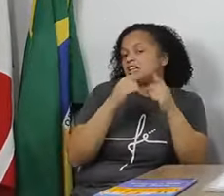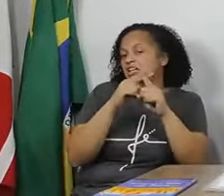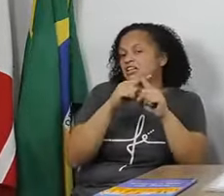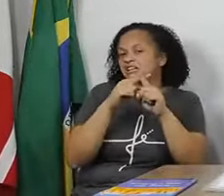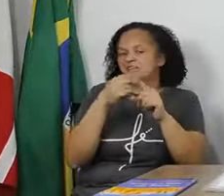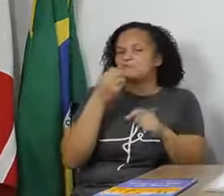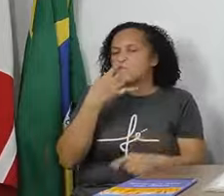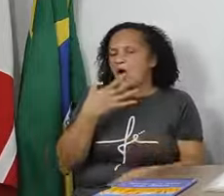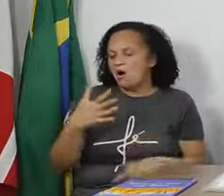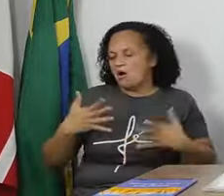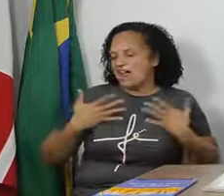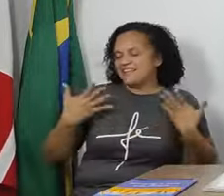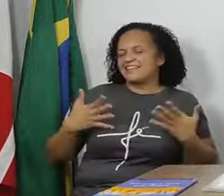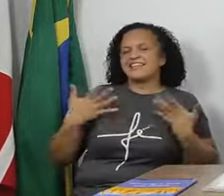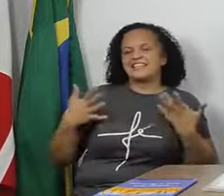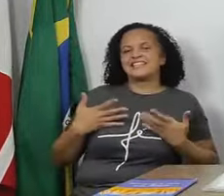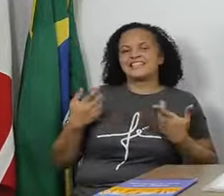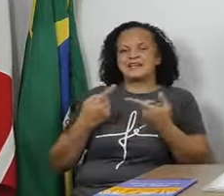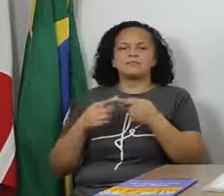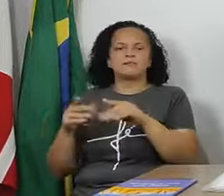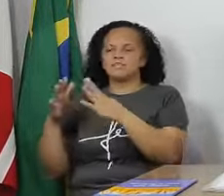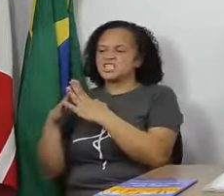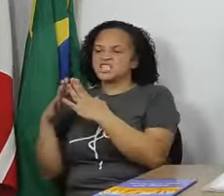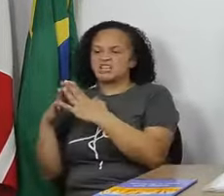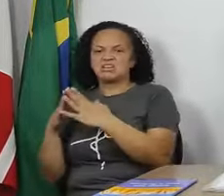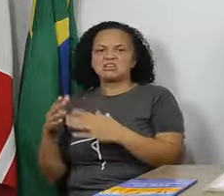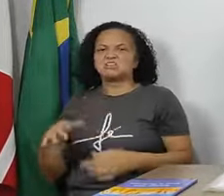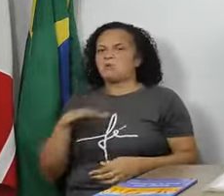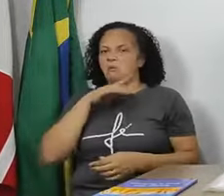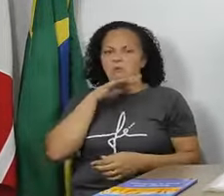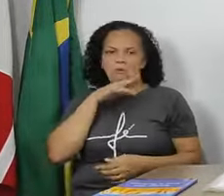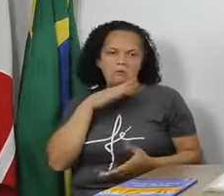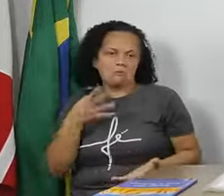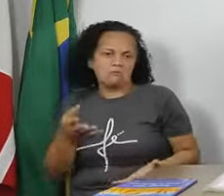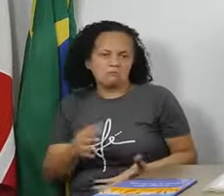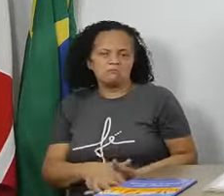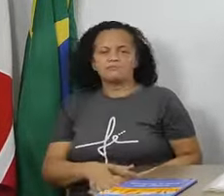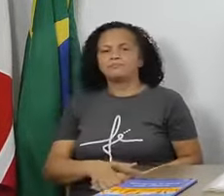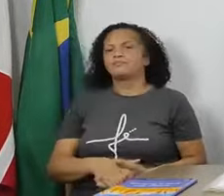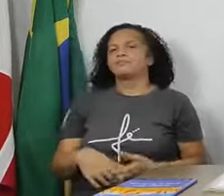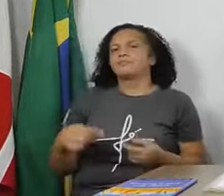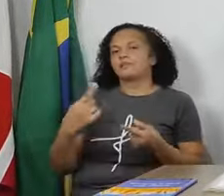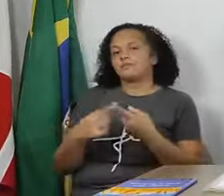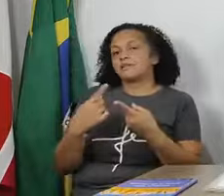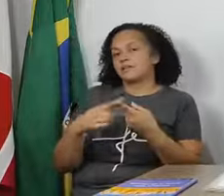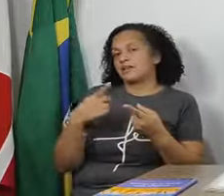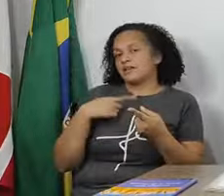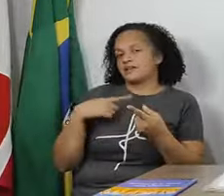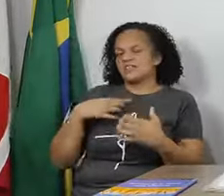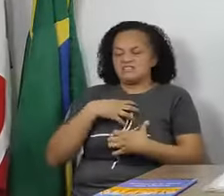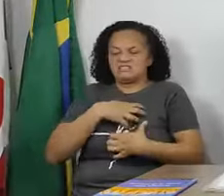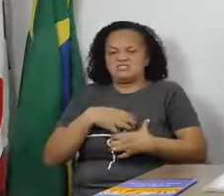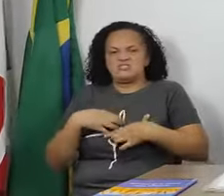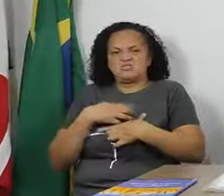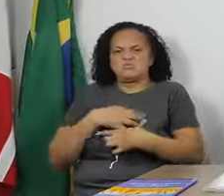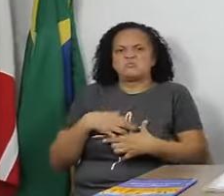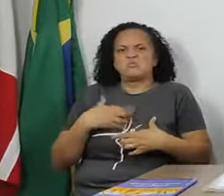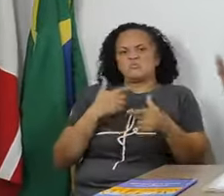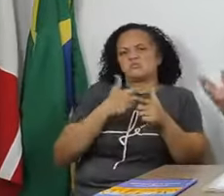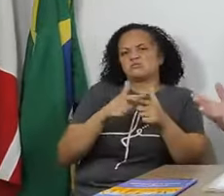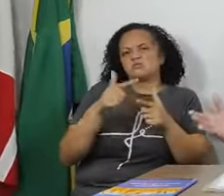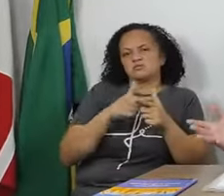momentânea, porque ela não tem raiz em si mesma. Aí vem a angústia, vem a perseguição e a